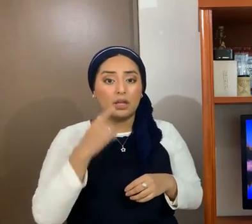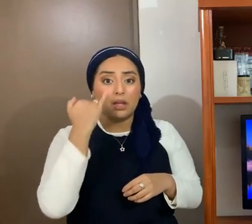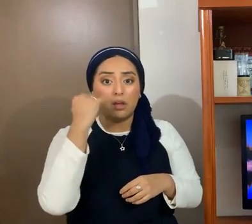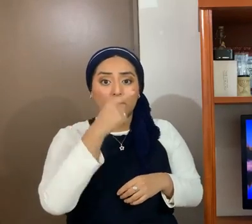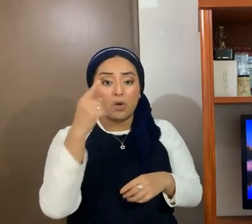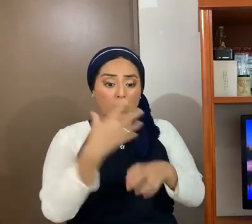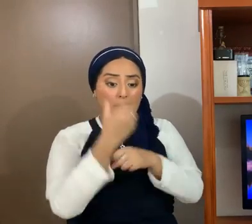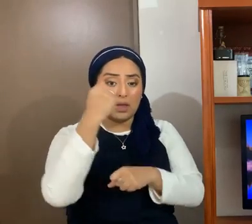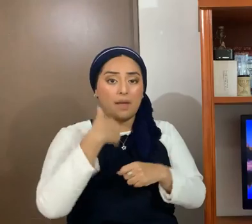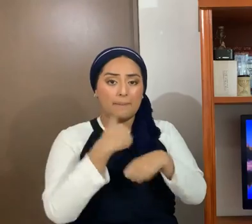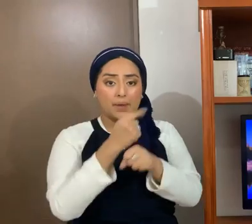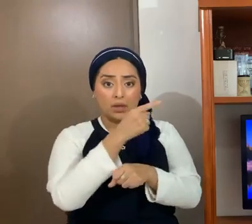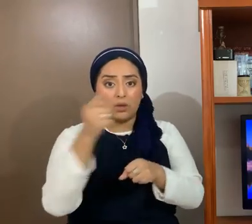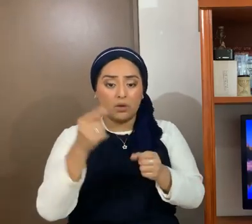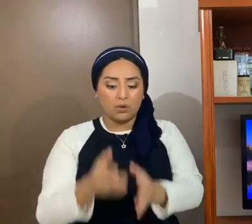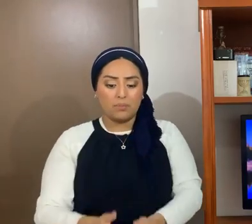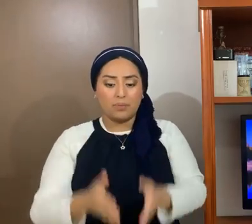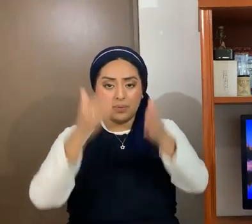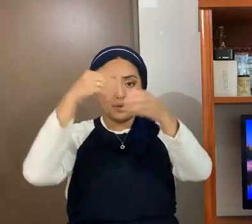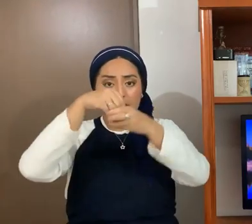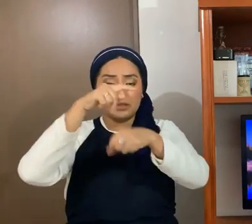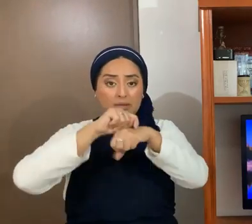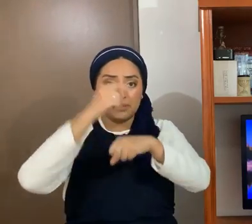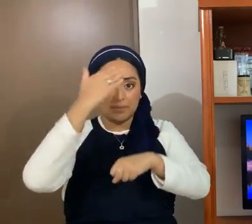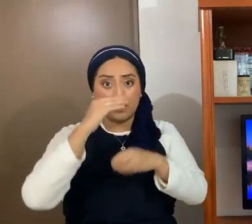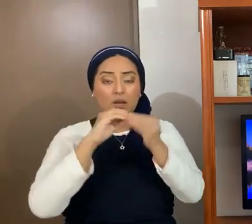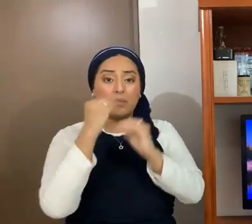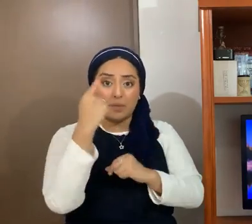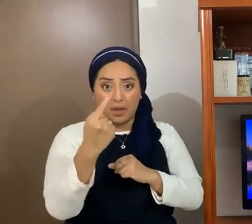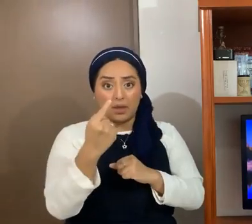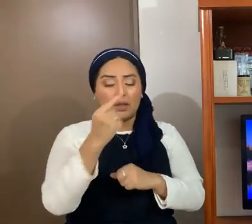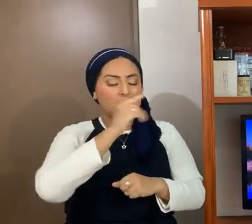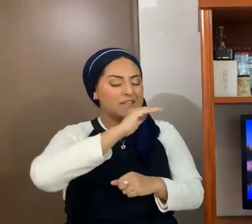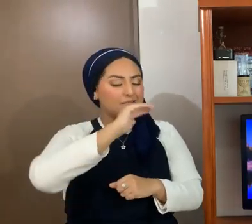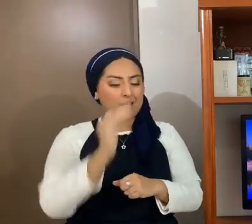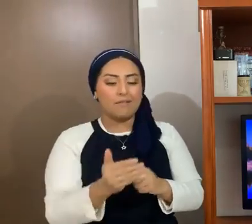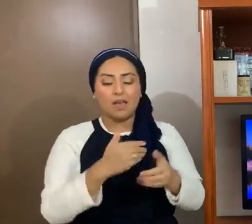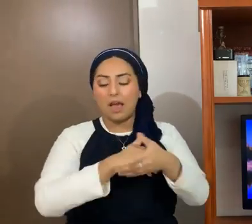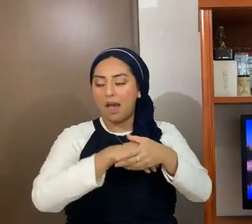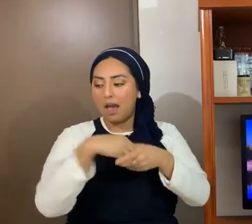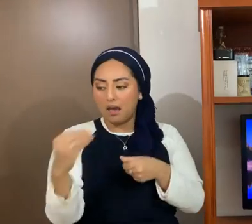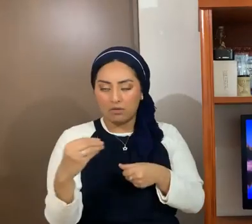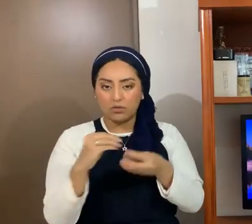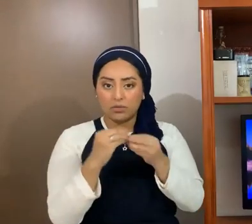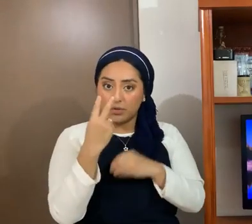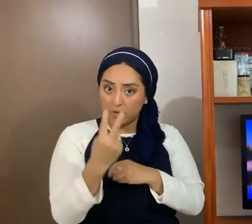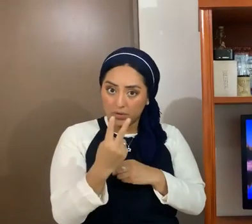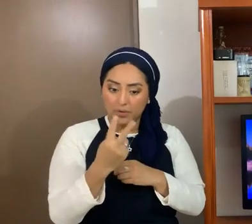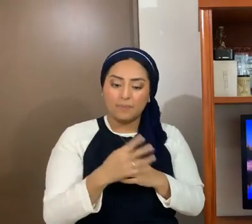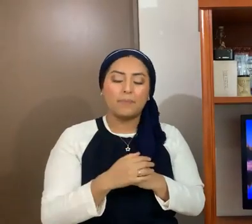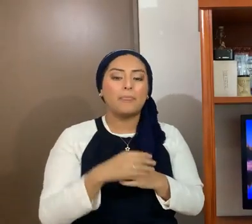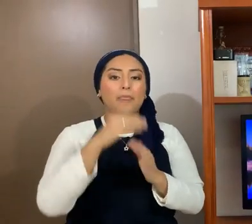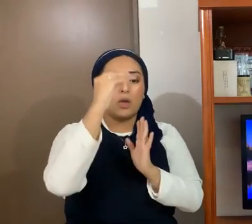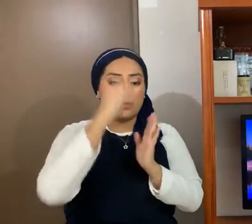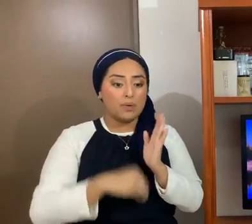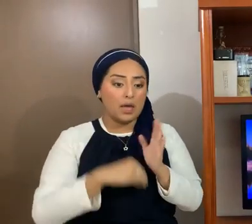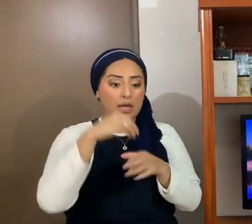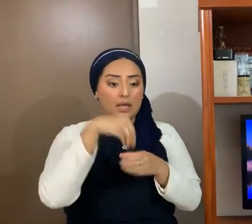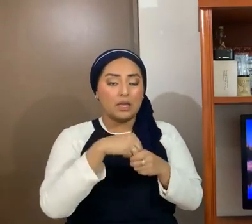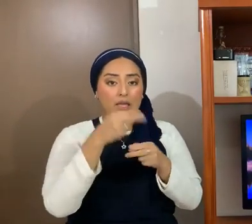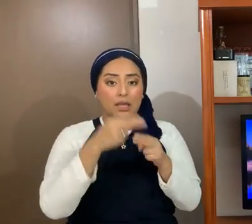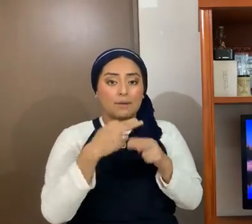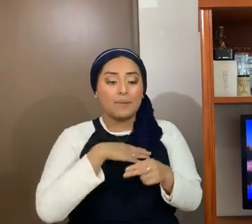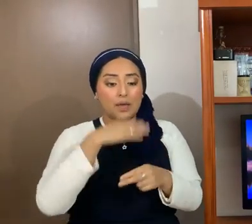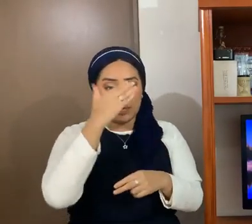que venciere, yo lo haré columna en el templo de mi Elohim. 1. Y nunca más saldrá de allí. 2. Y escribiré sobre él el nombre